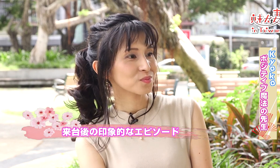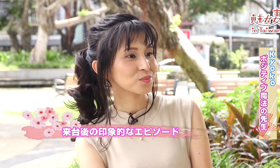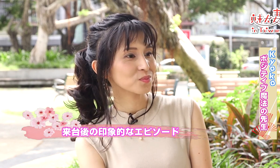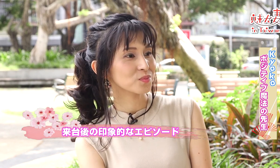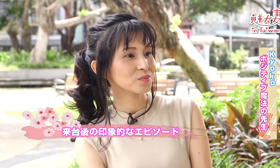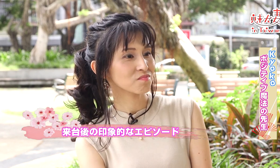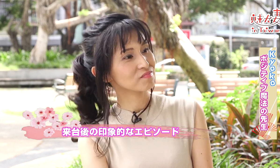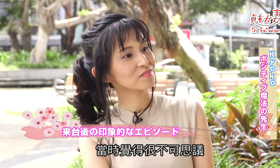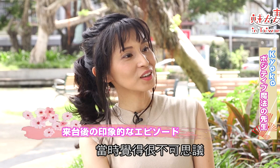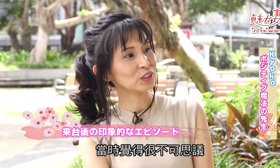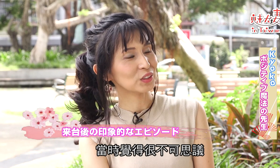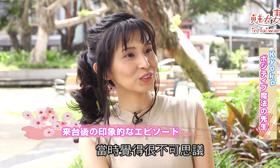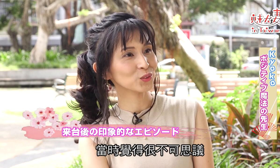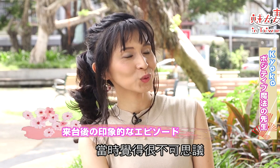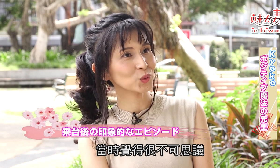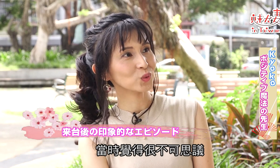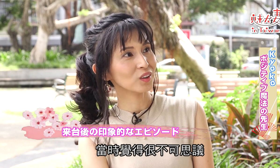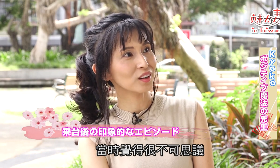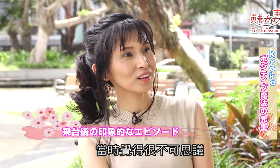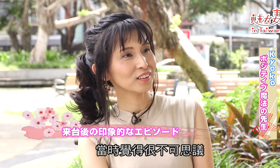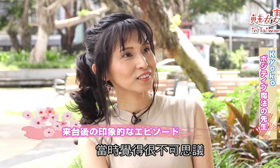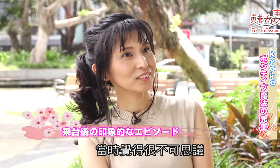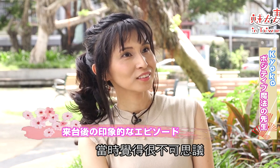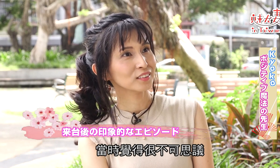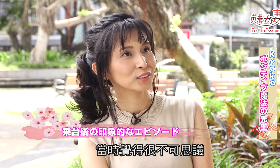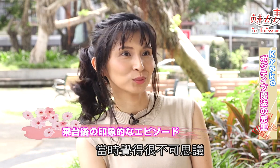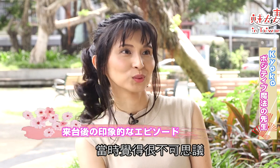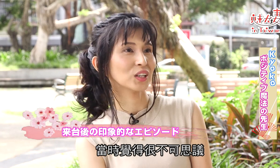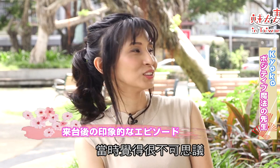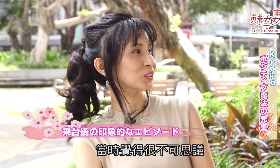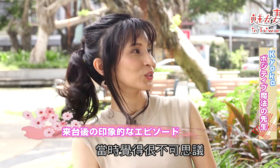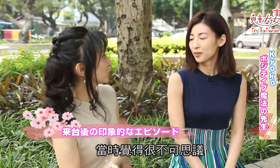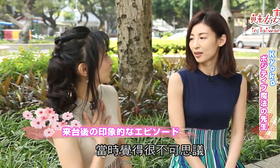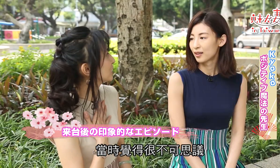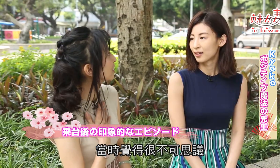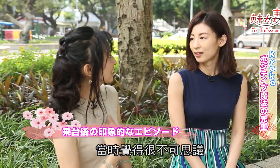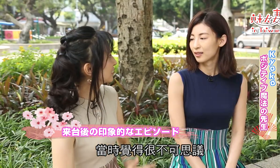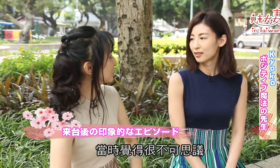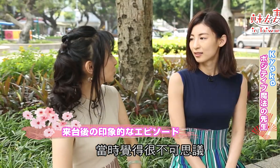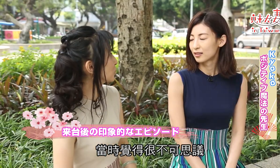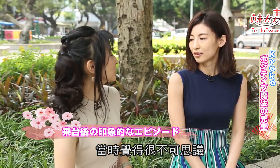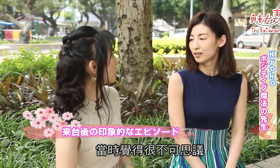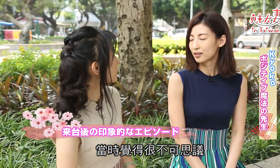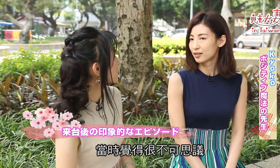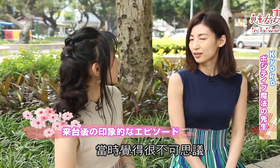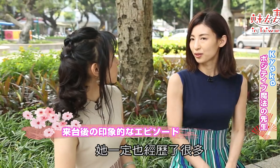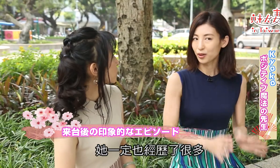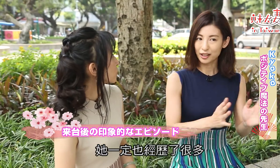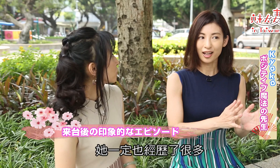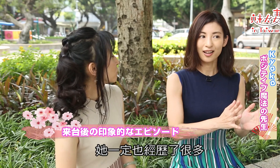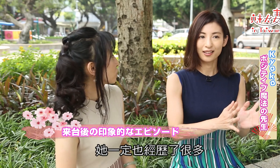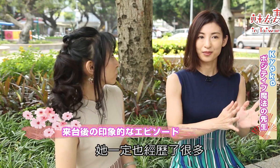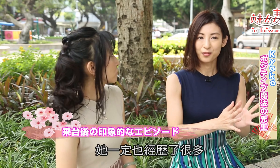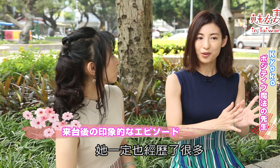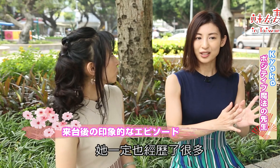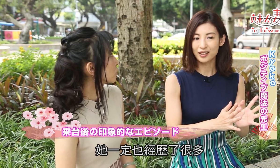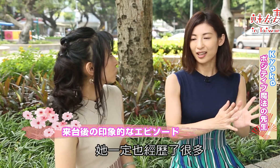そっか、 なんかね、その時はなんか不思議な感じがしました。 その方も絶対